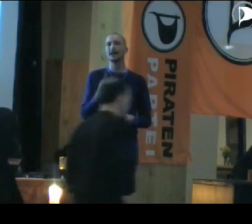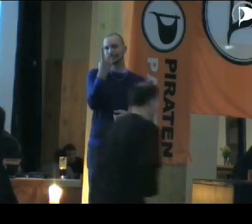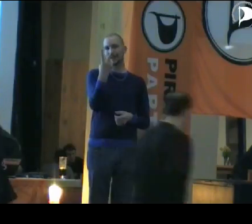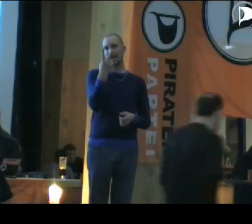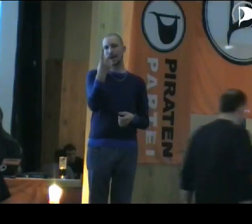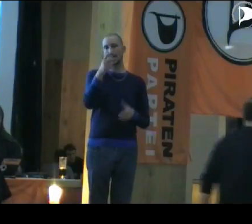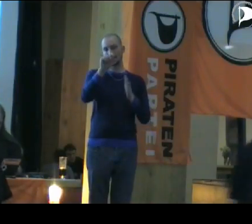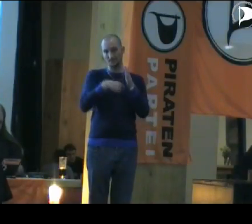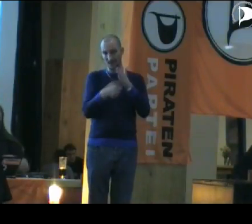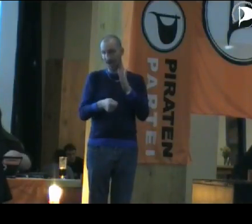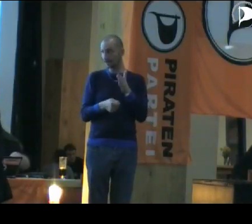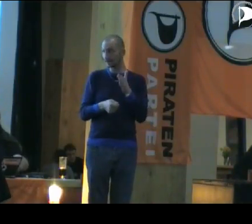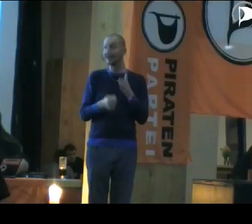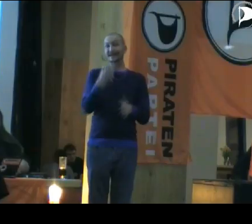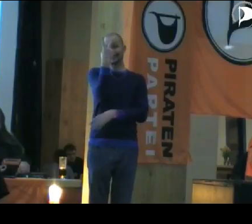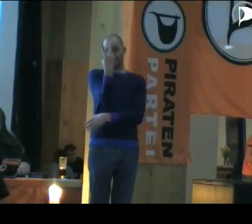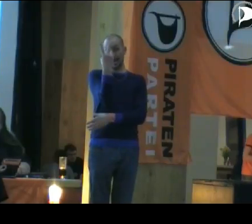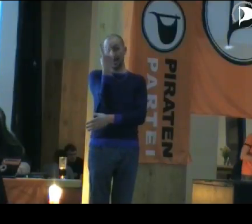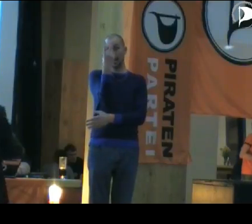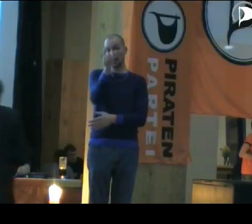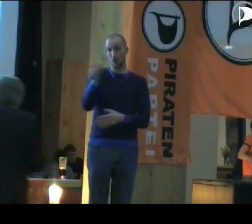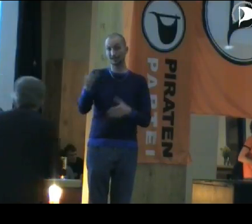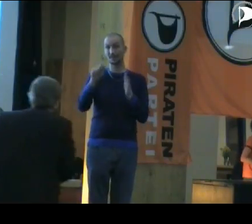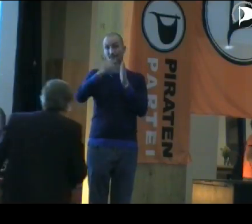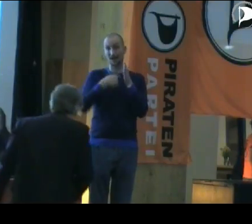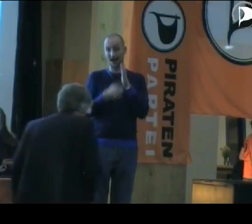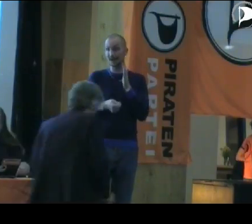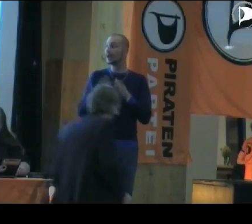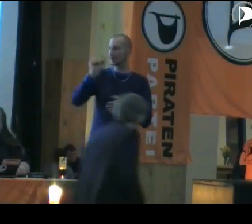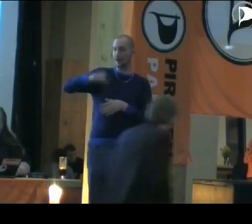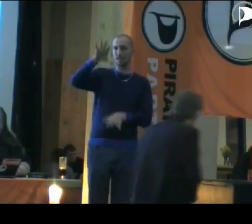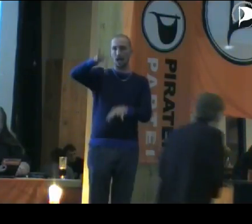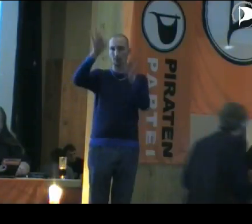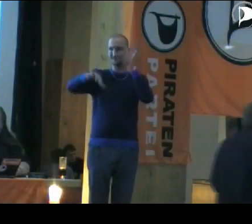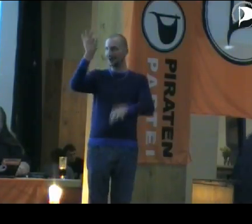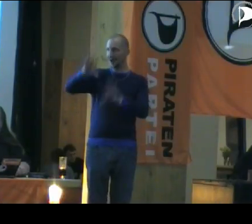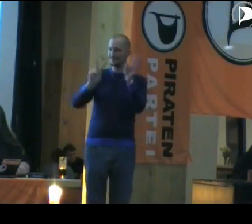technologie mit dem w m2k haben bei der auswahl